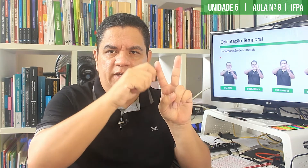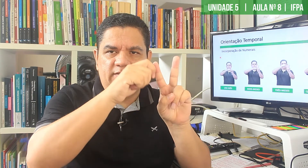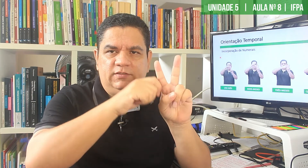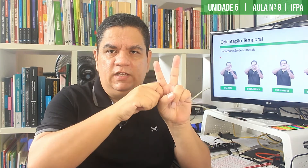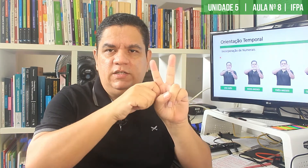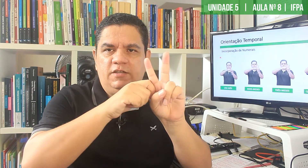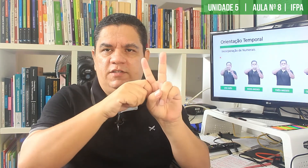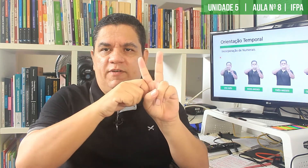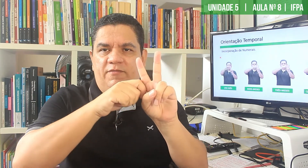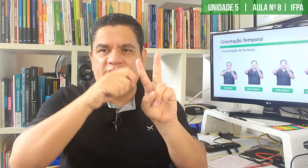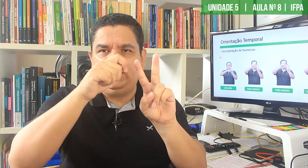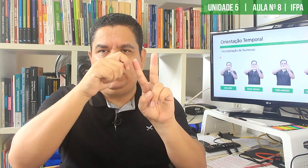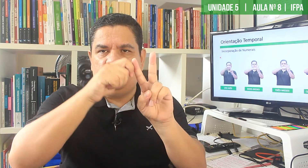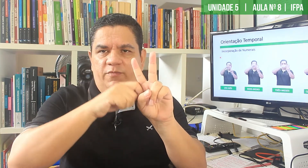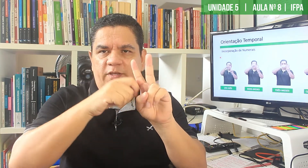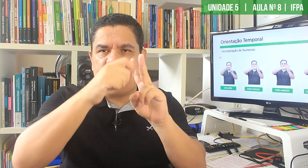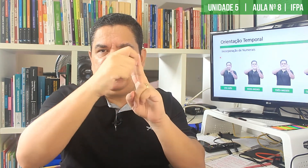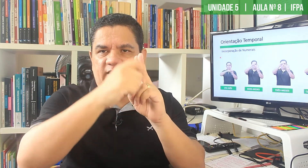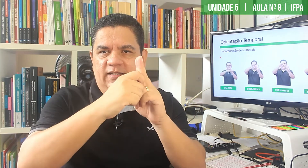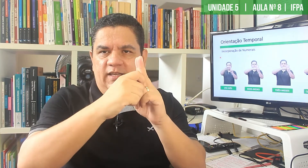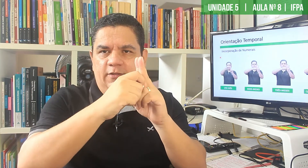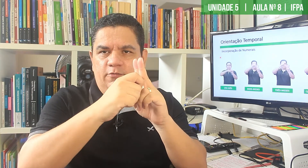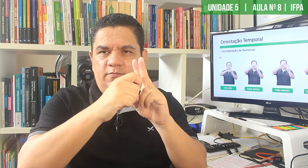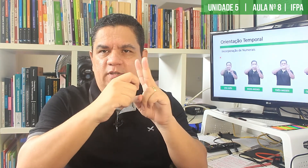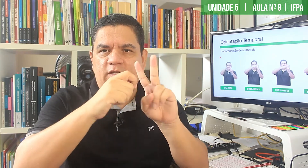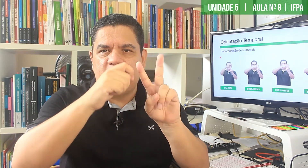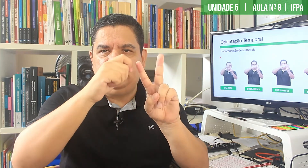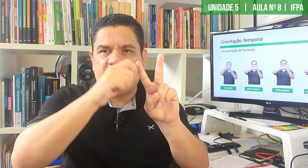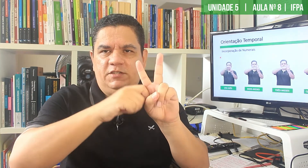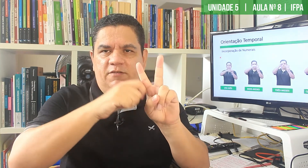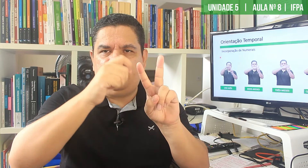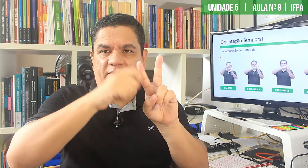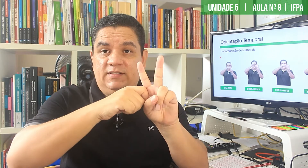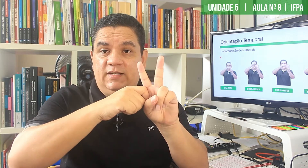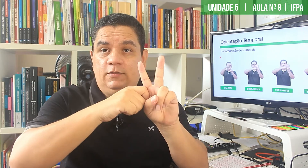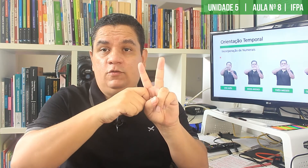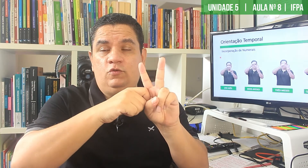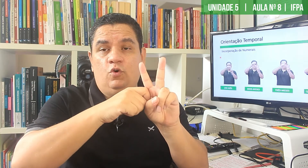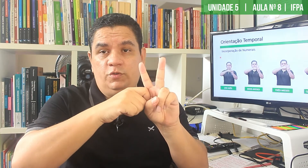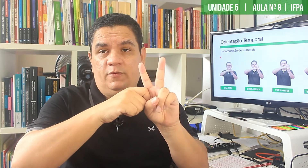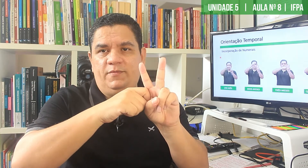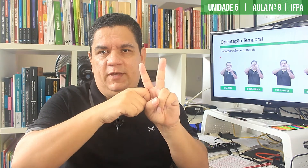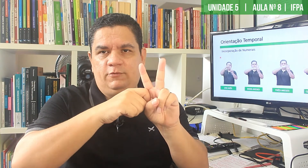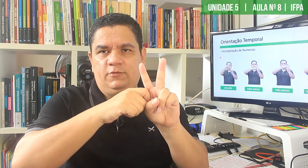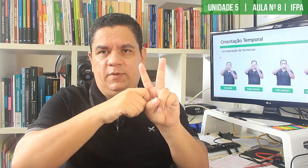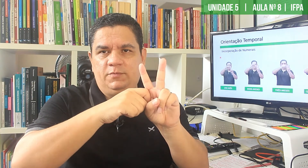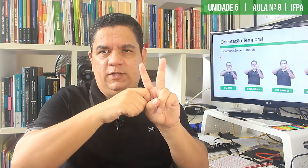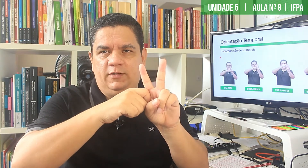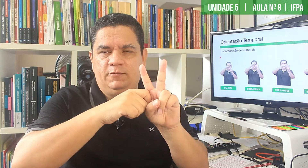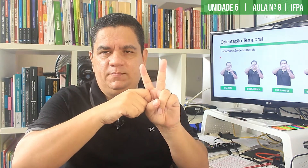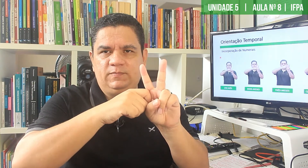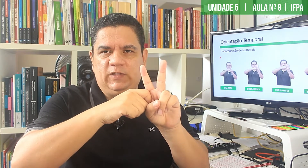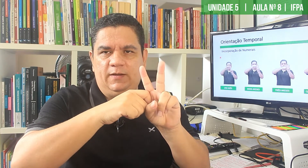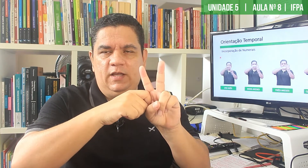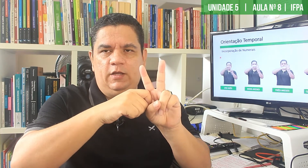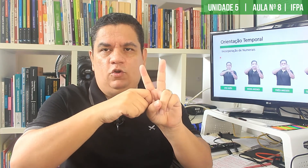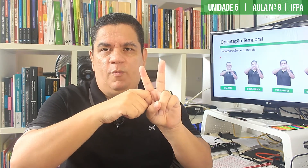meses. Tem gente que vai fazer esse movimento em cada dedo, tem gente que vai fazer 2 movimentos no mesmo dedo, tá?